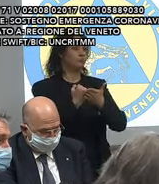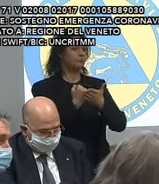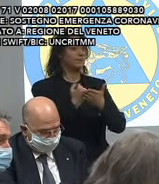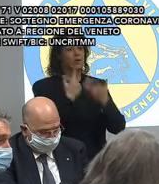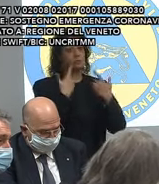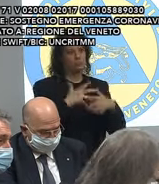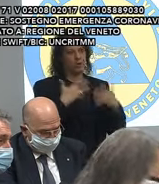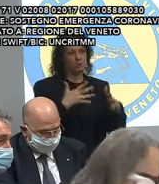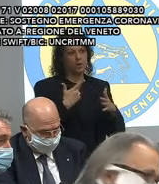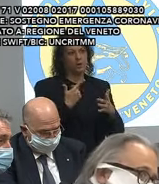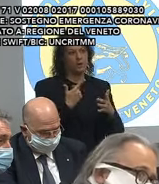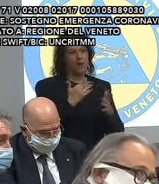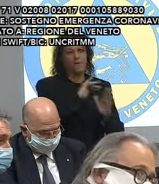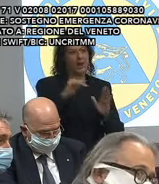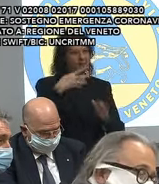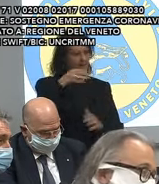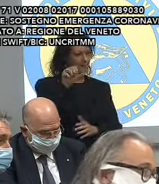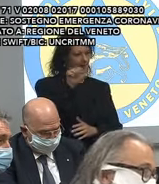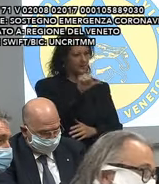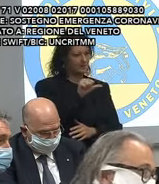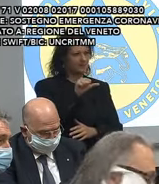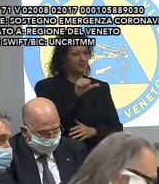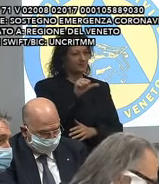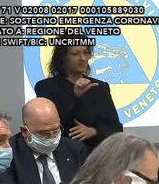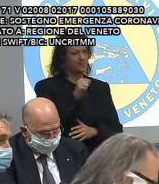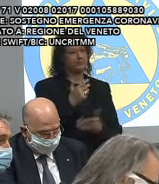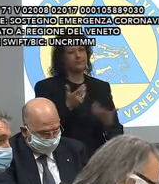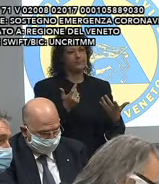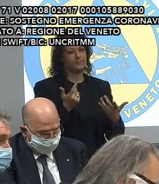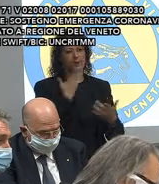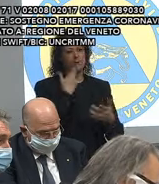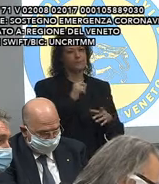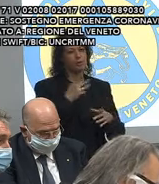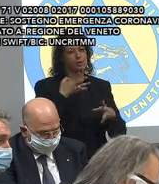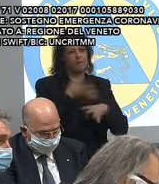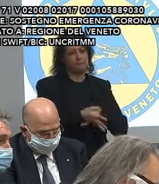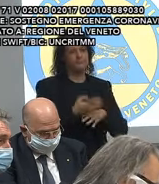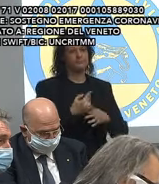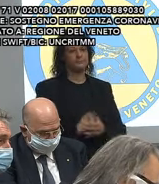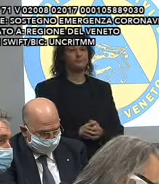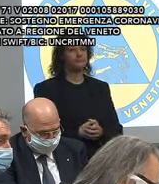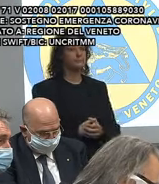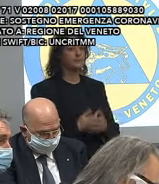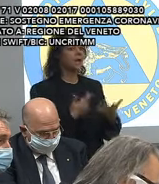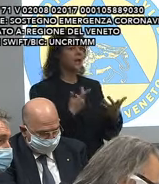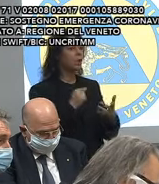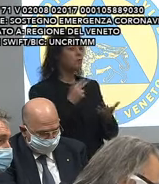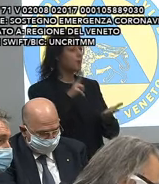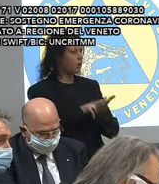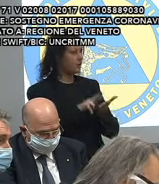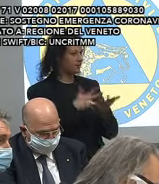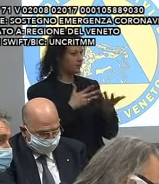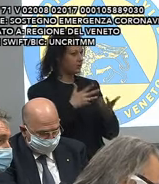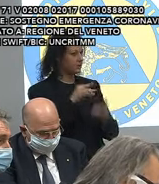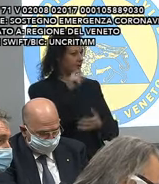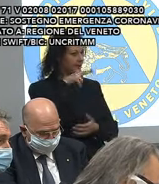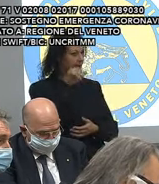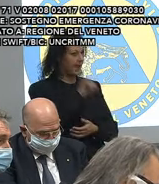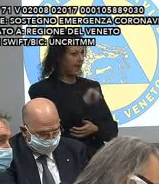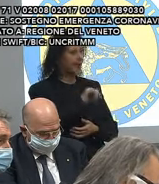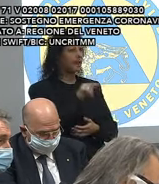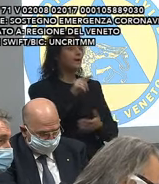a prescindere dal MES, cioè non voglio neanche entrare in questo. E altrimenti tipo, si conferma INA e le BEI come possibili fonti di finanziamento? Non